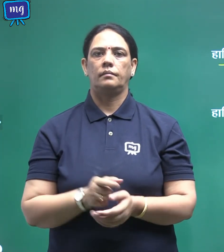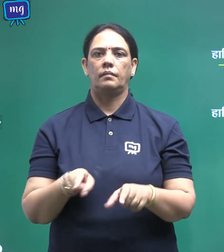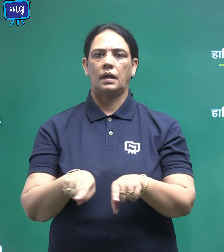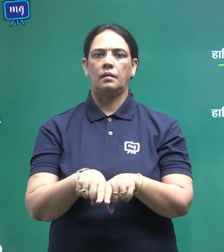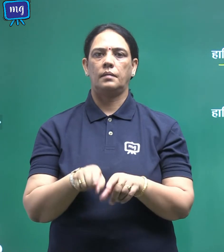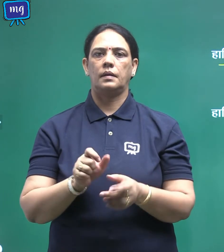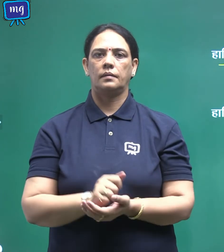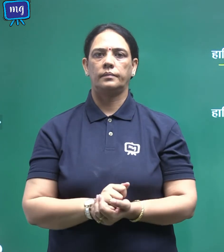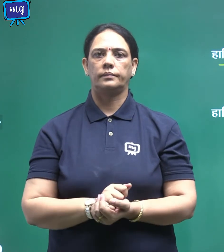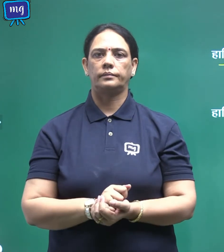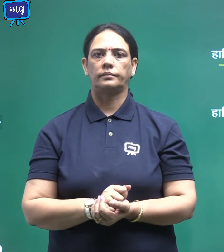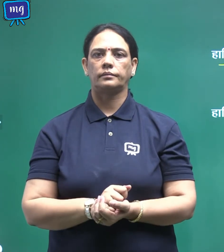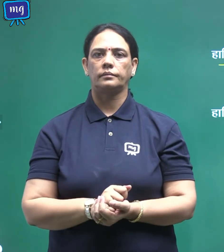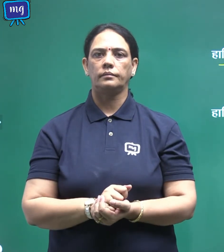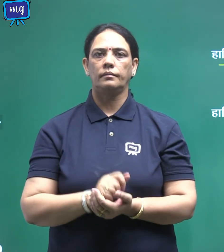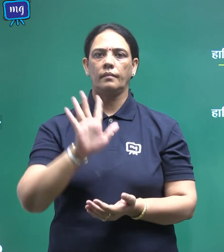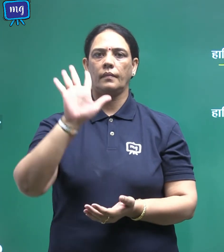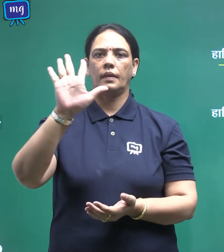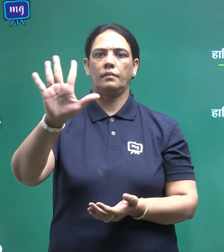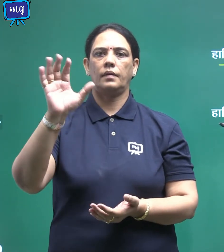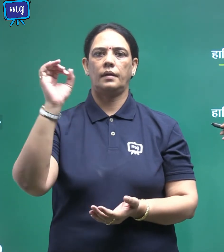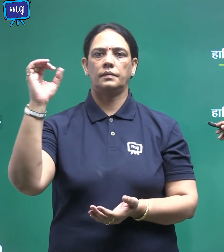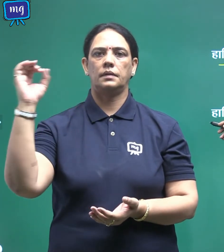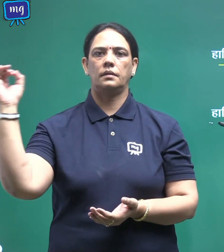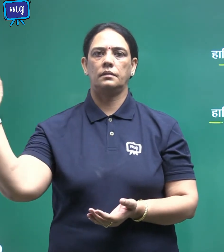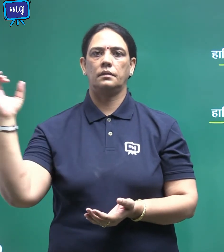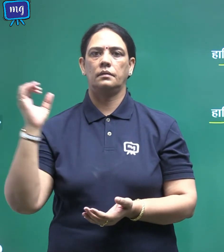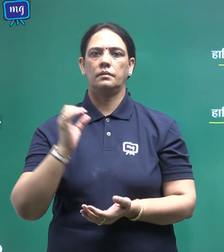बराबर 500 रुपये।